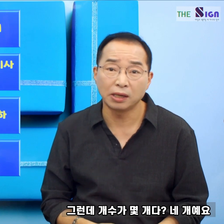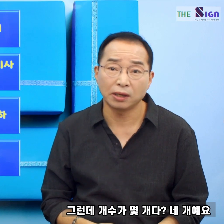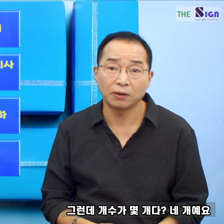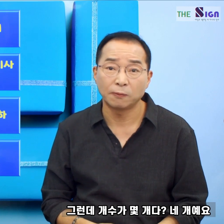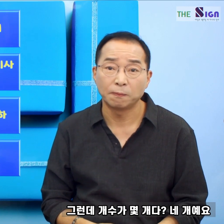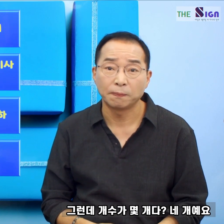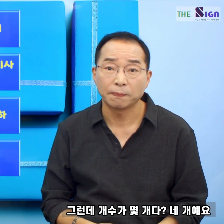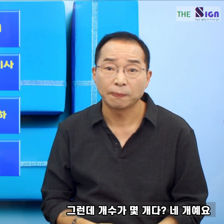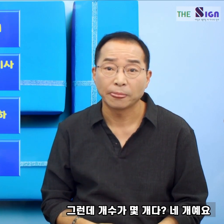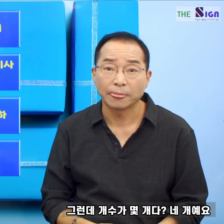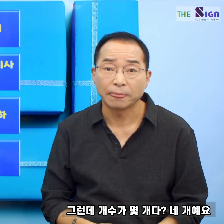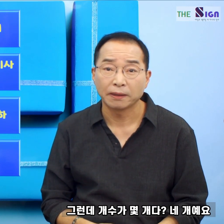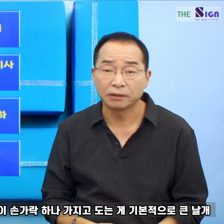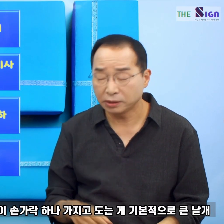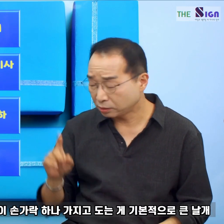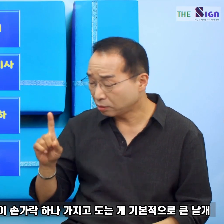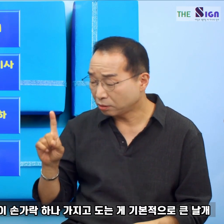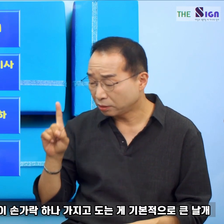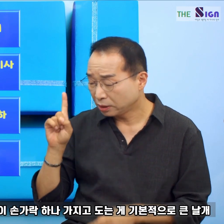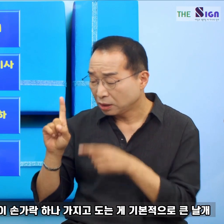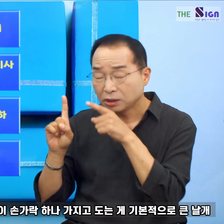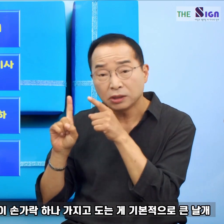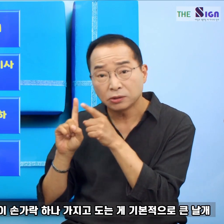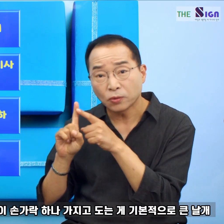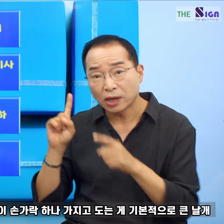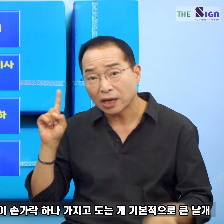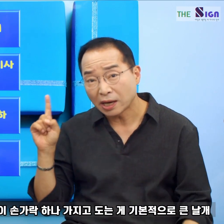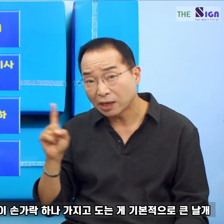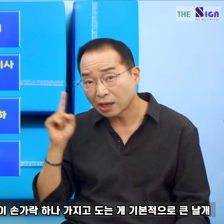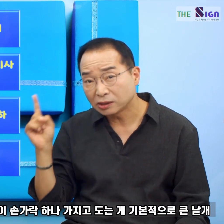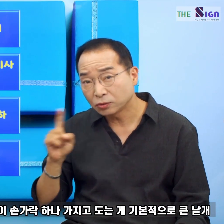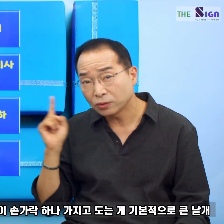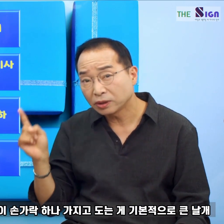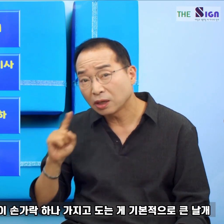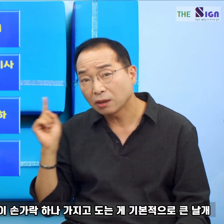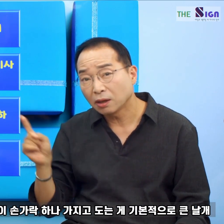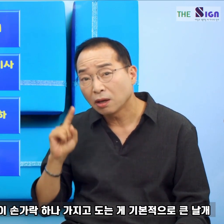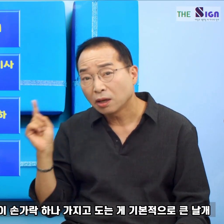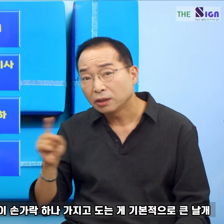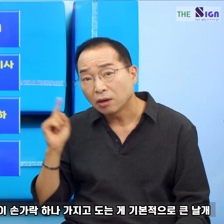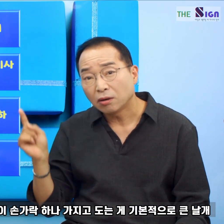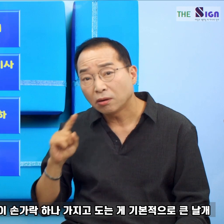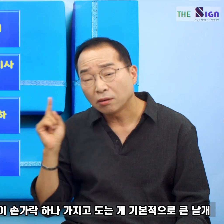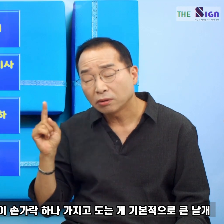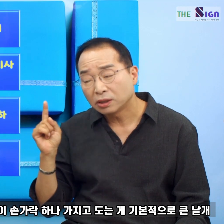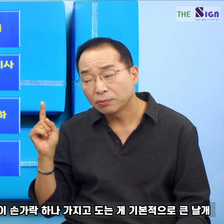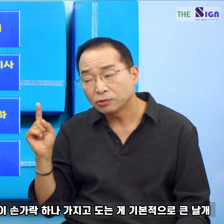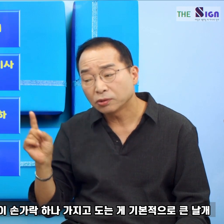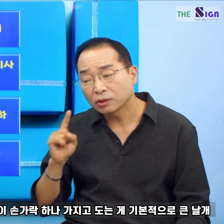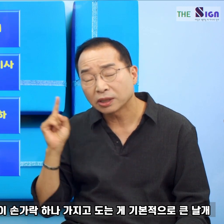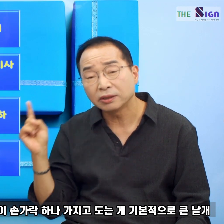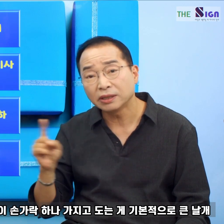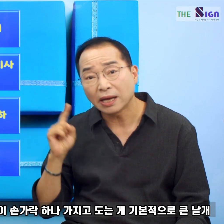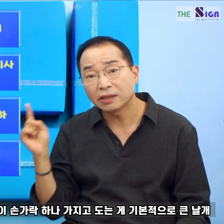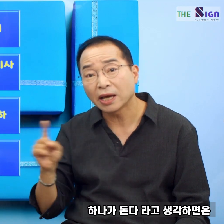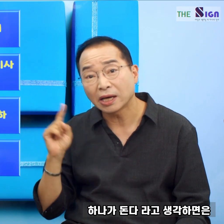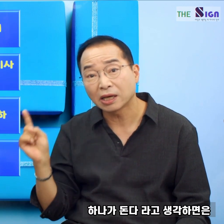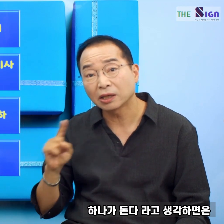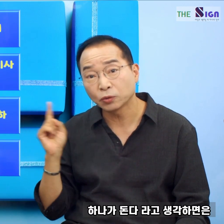4개예요. 그래서 이 손가락 하나 가지 도는 게 기본적으로 큰 날개 하나가